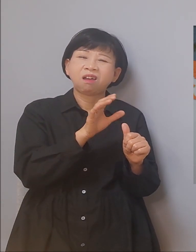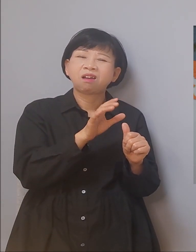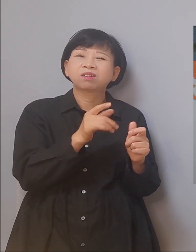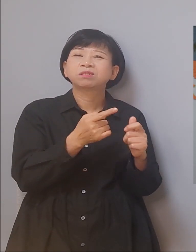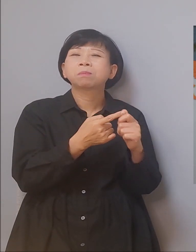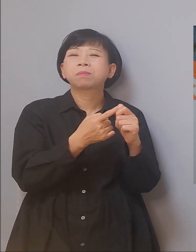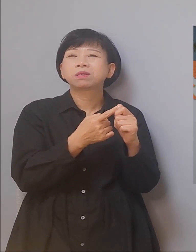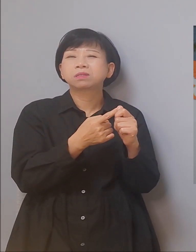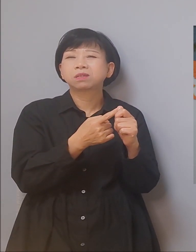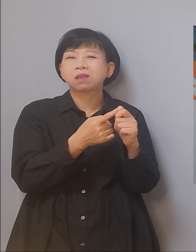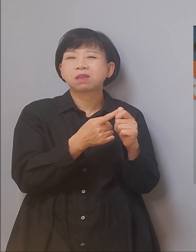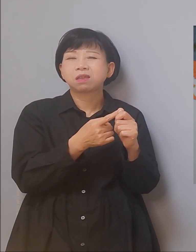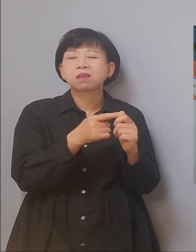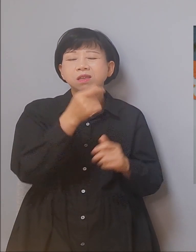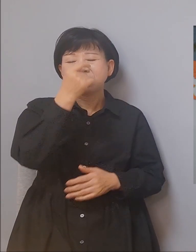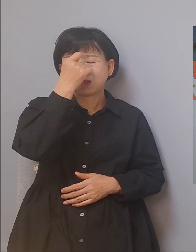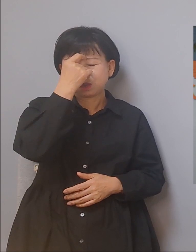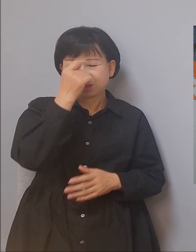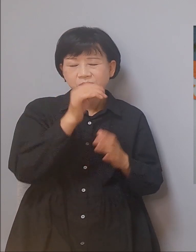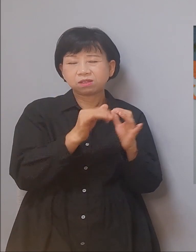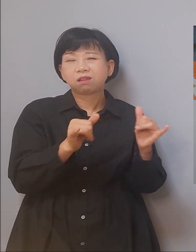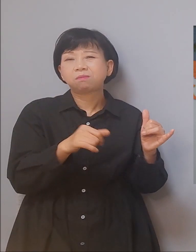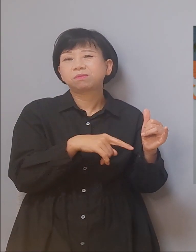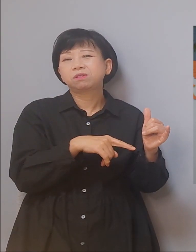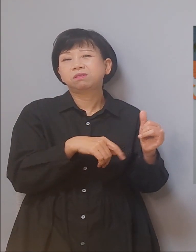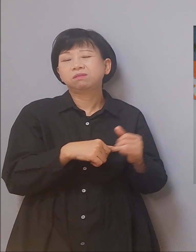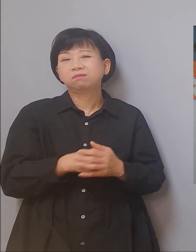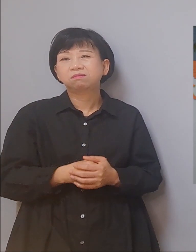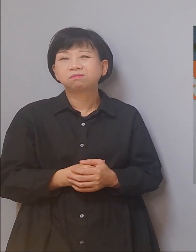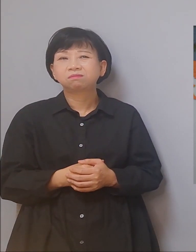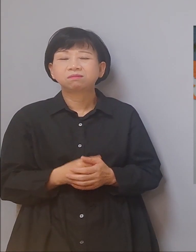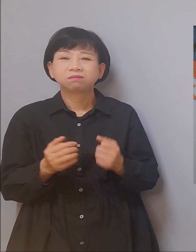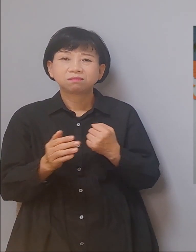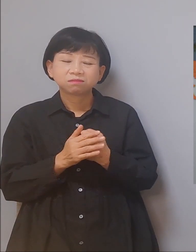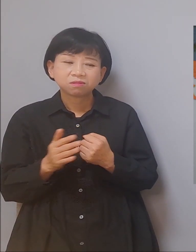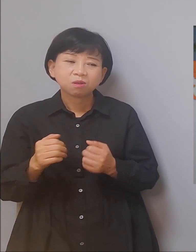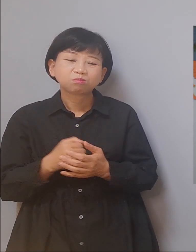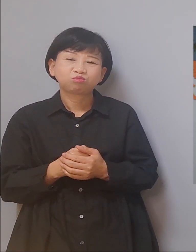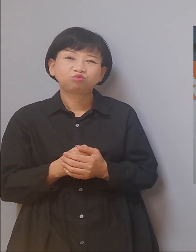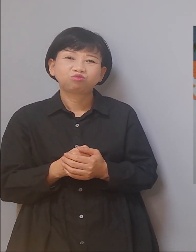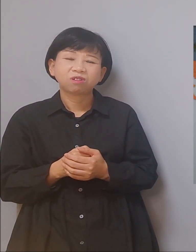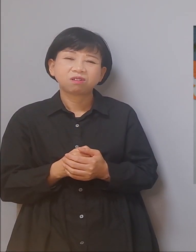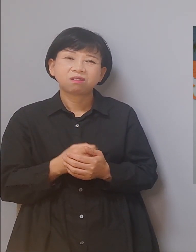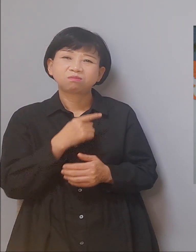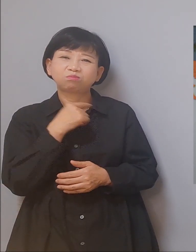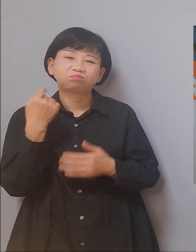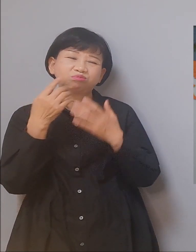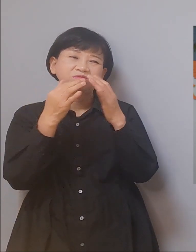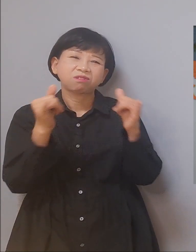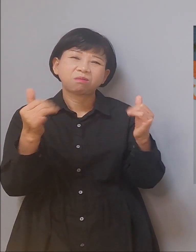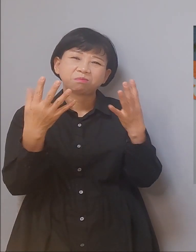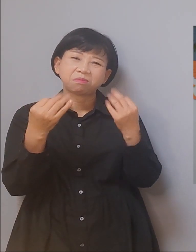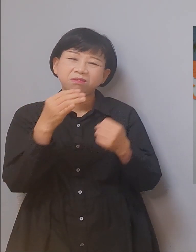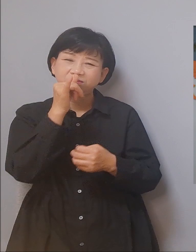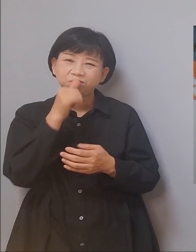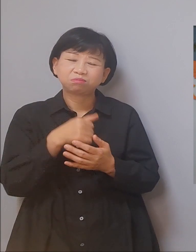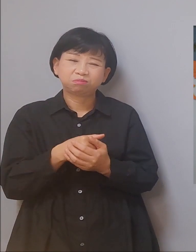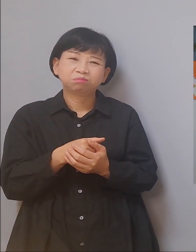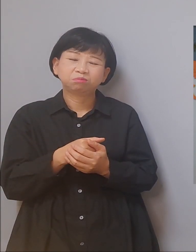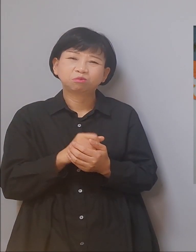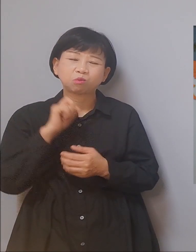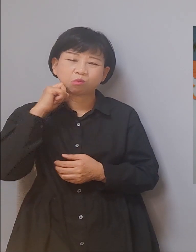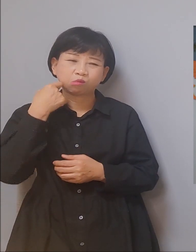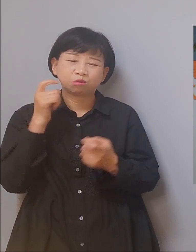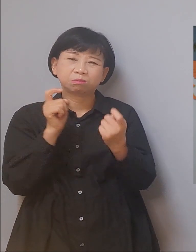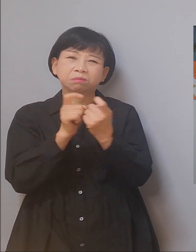1순위가 기독교인들이었기 때문입니다. 그러자 순교자들이 생겨나며 많은 어려움이 교회와 성도들에게